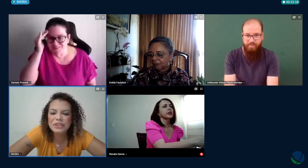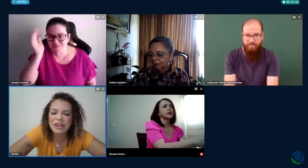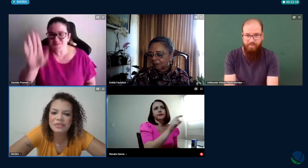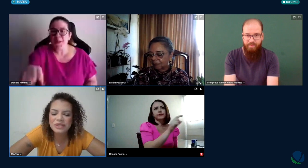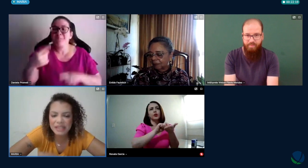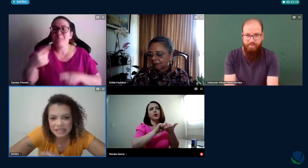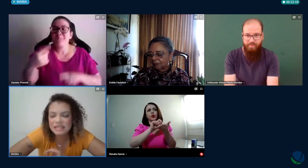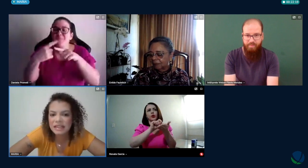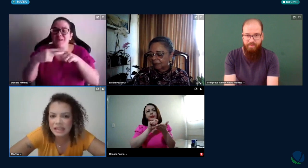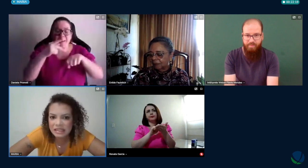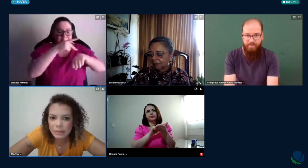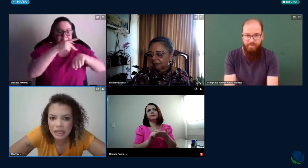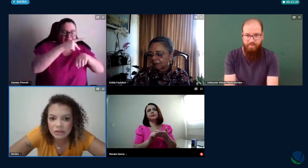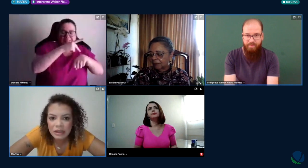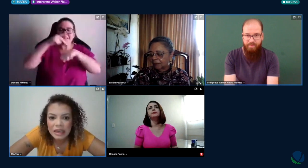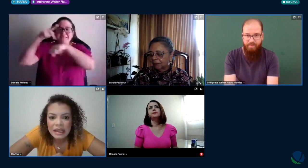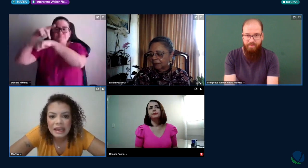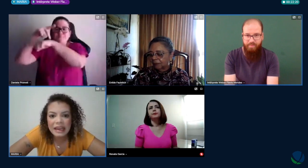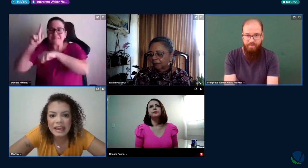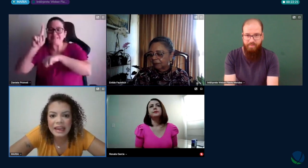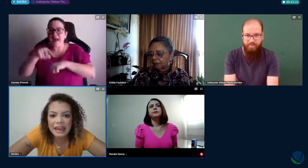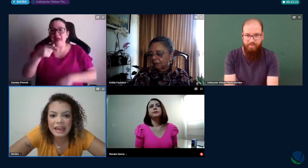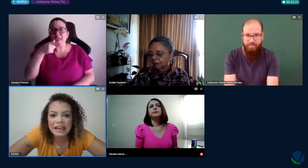eu pedi a você esse esclarecimento.